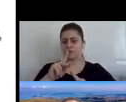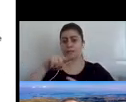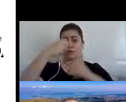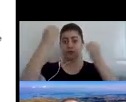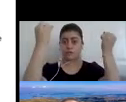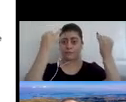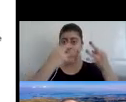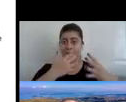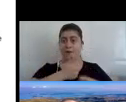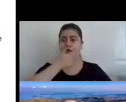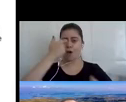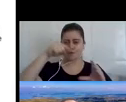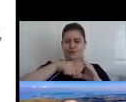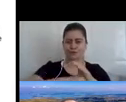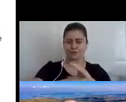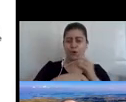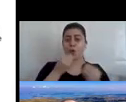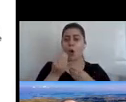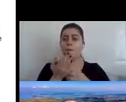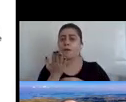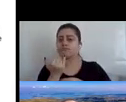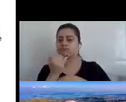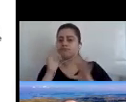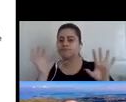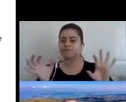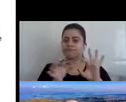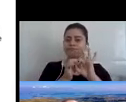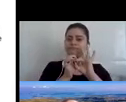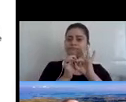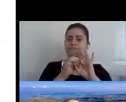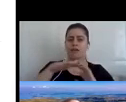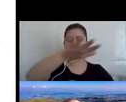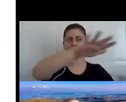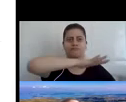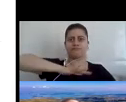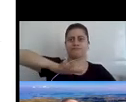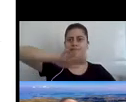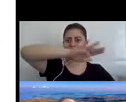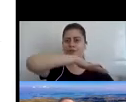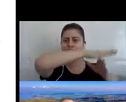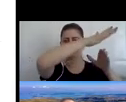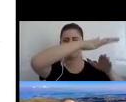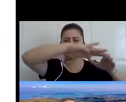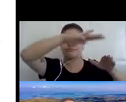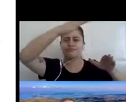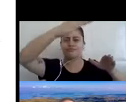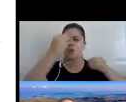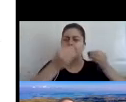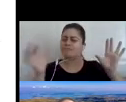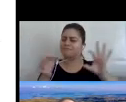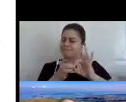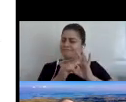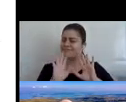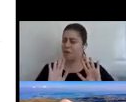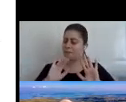que a questão da alimentação está conectada com o território e com a paisagem. Então, aqui, só para falar do GT, né,